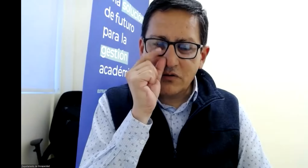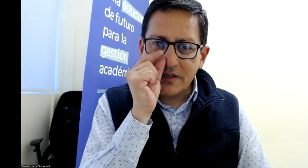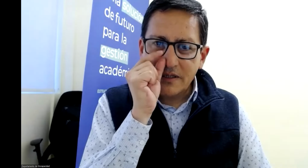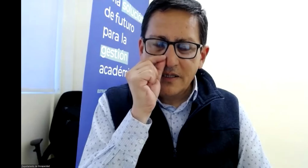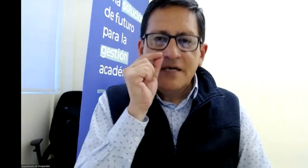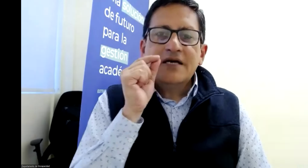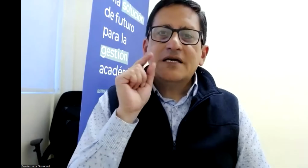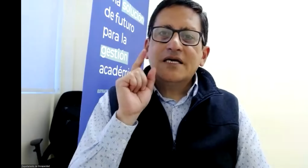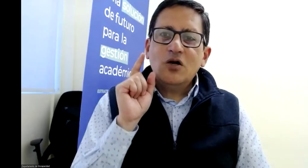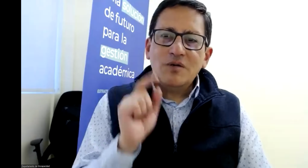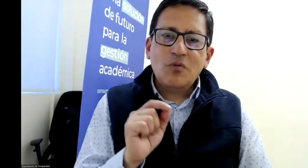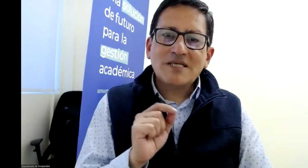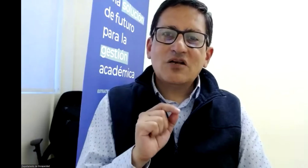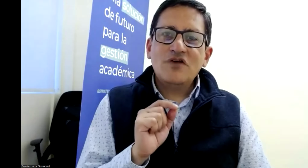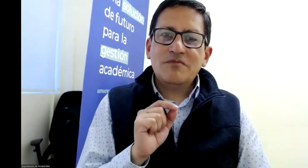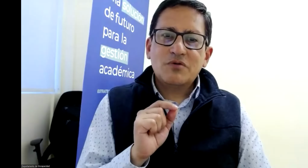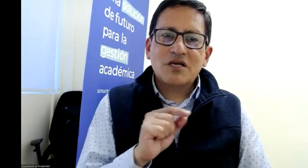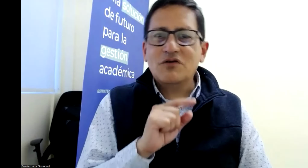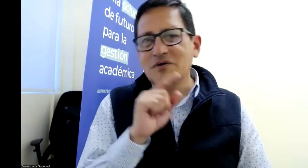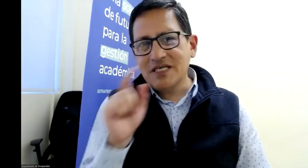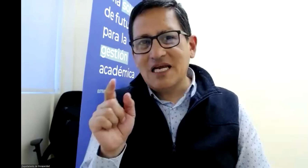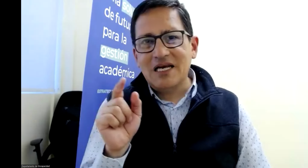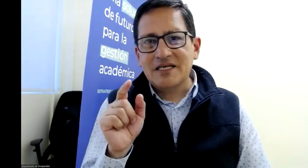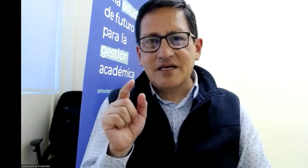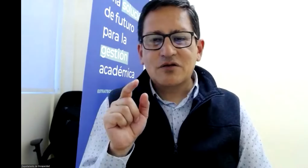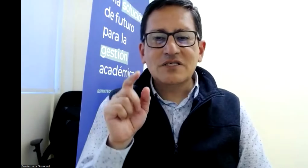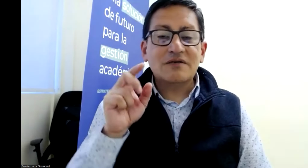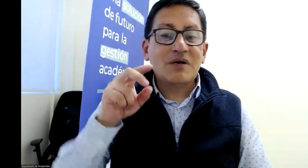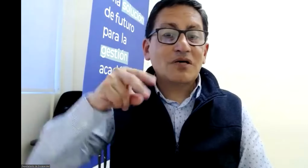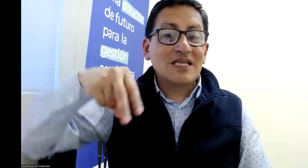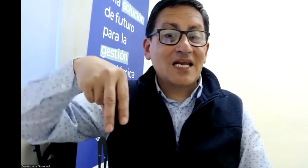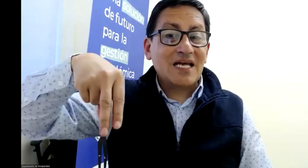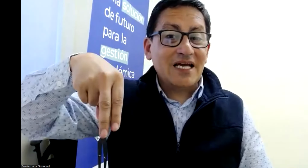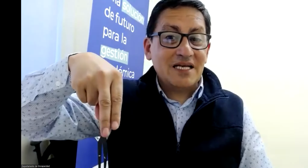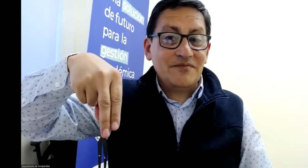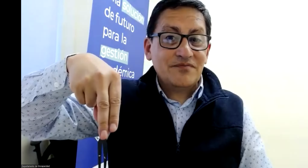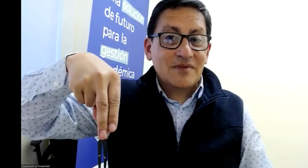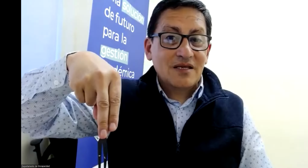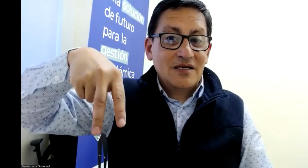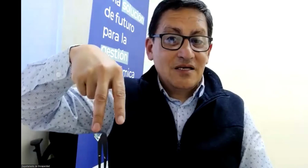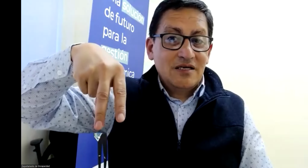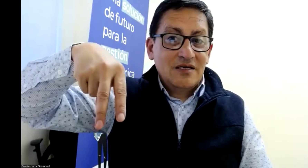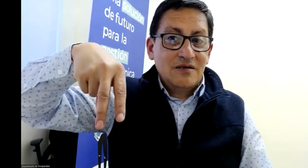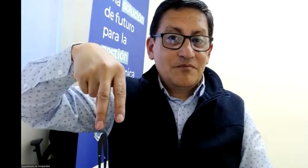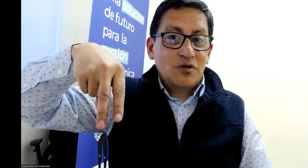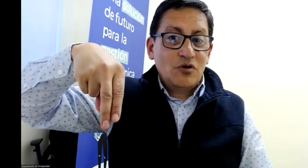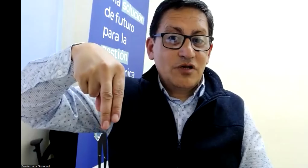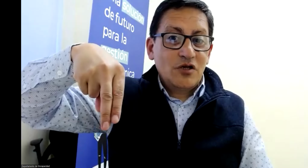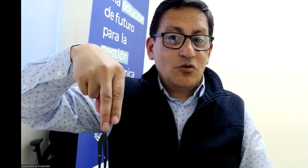octubre y lo mismo pasa en noviembre porque en noviembre sigue la alergia entonces vamos a hacer la letra N pero los dedos